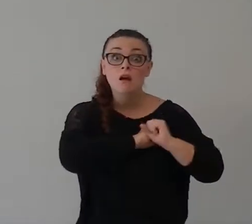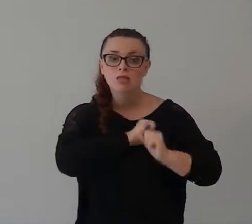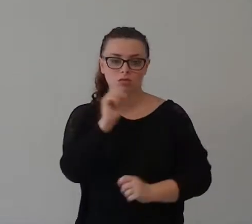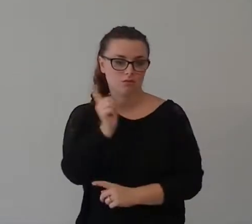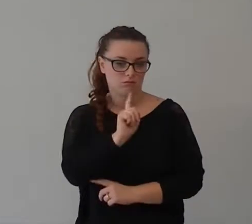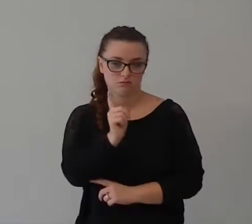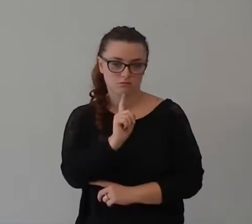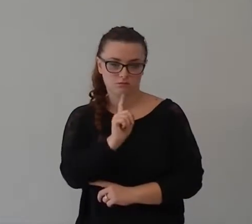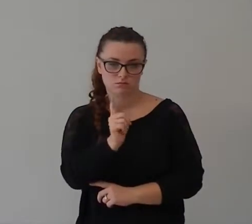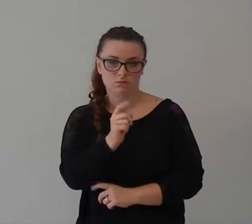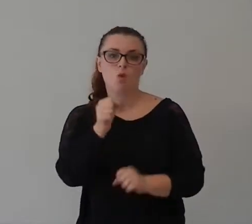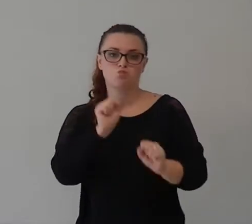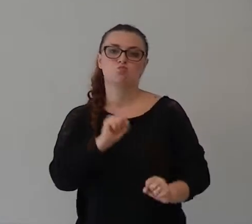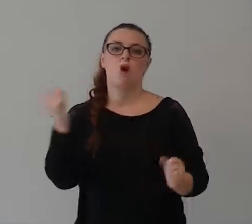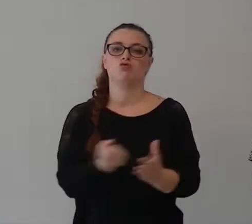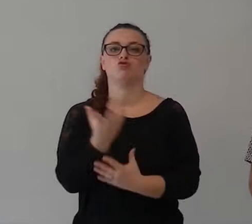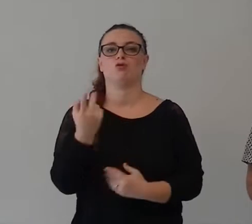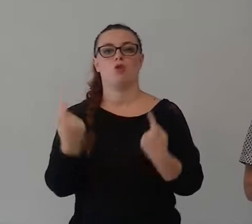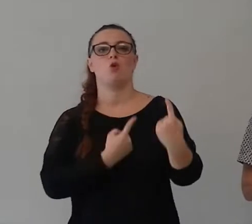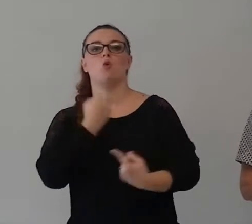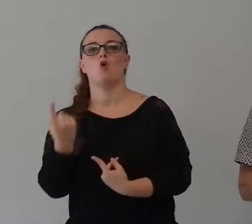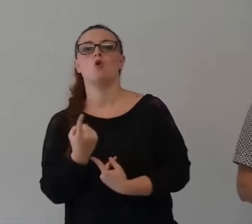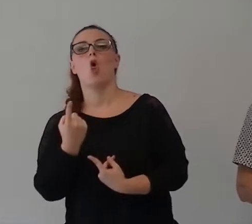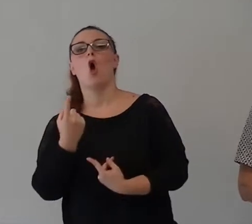che non rispettavano il Signore.